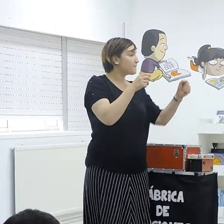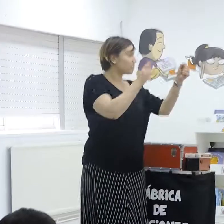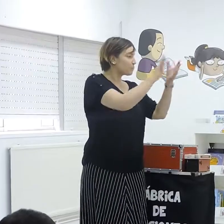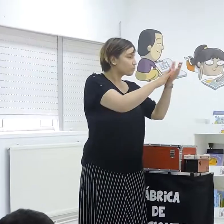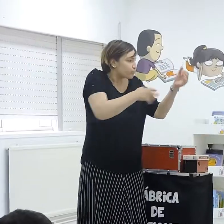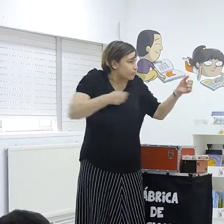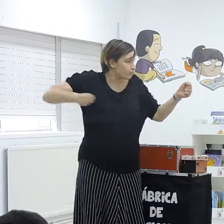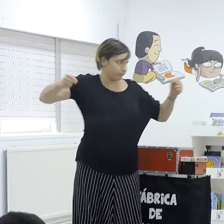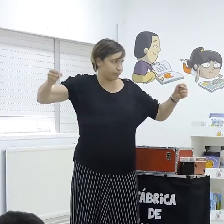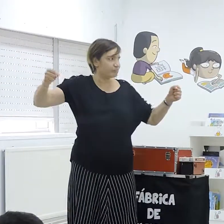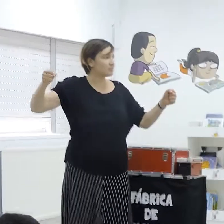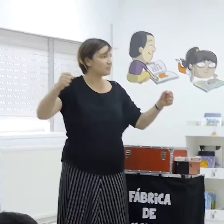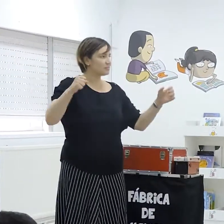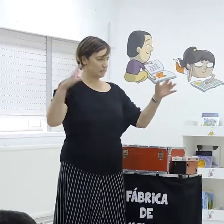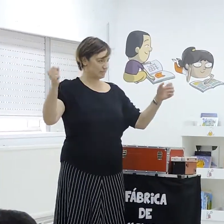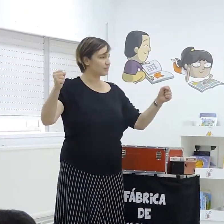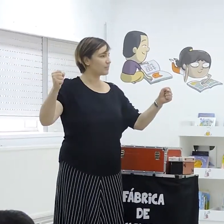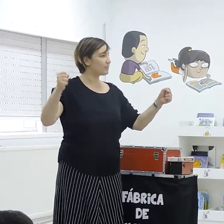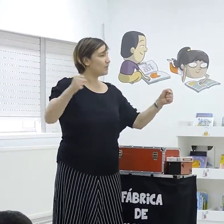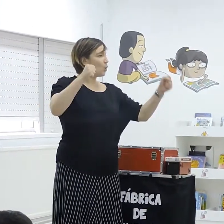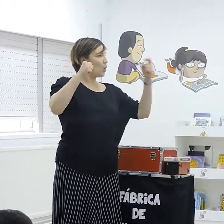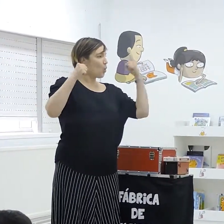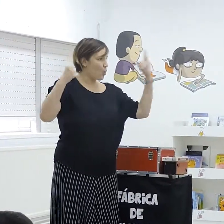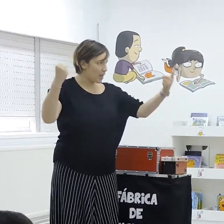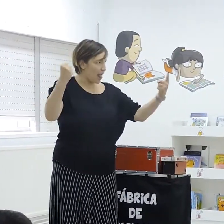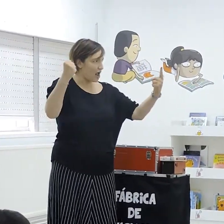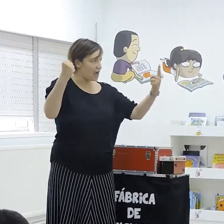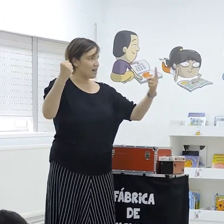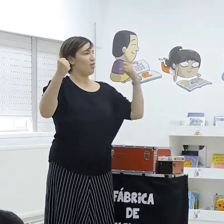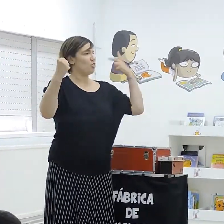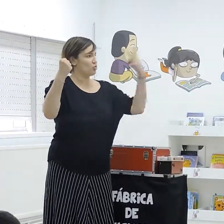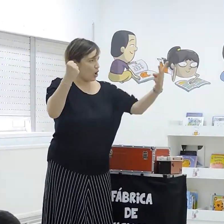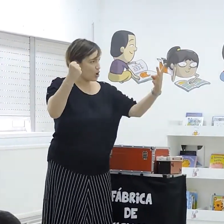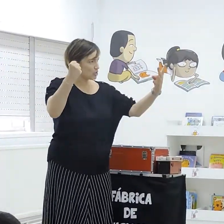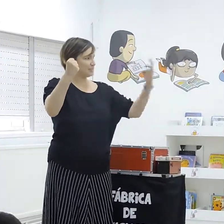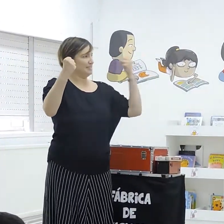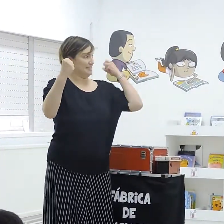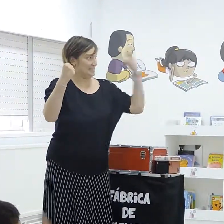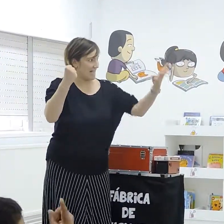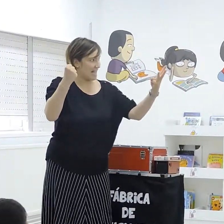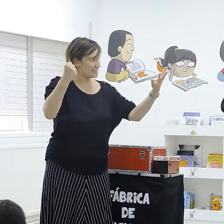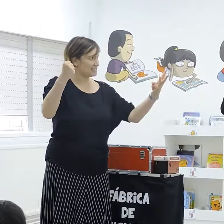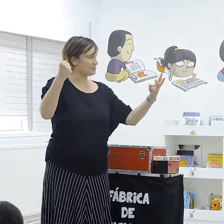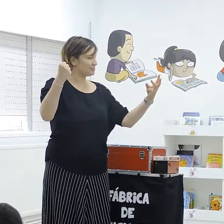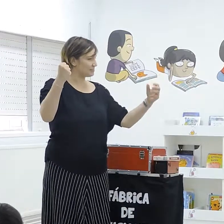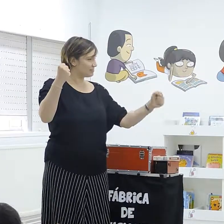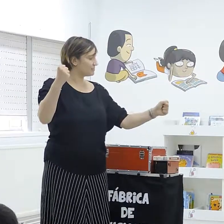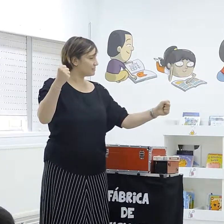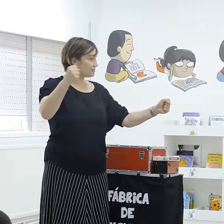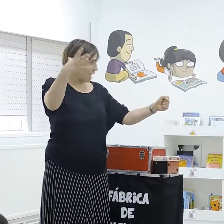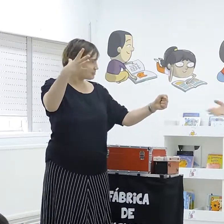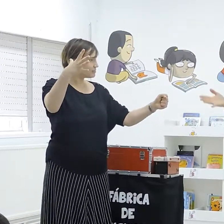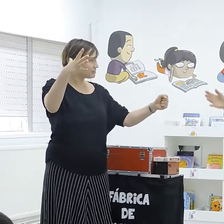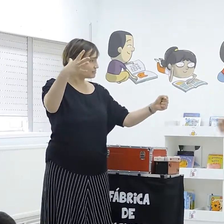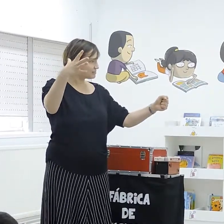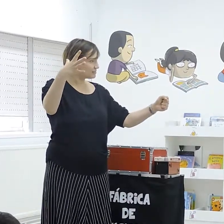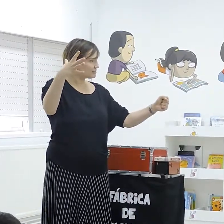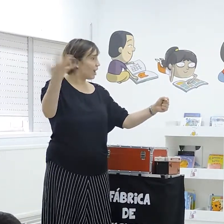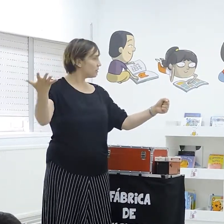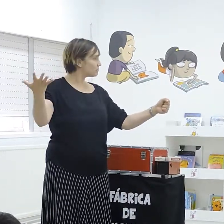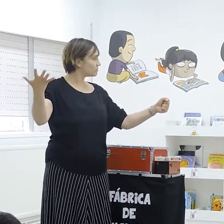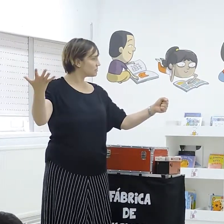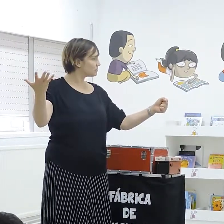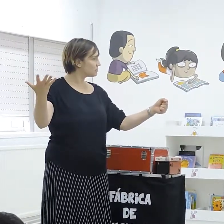mano. Contamos todas hasta 3. Venga, va. 1, 2, 3. Abre la mano y ahora está ahí.